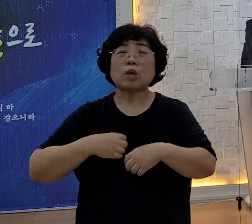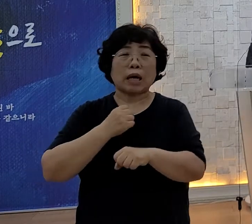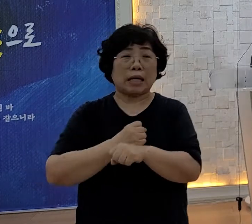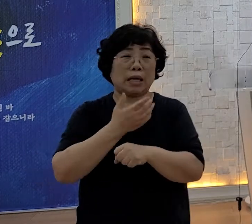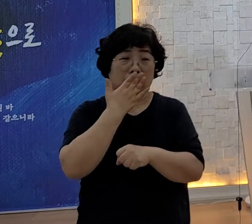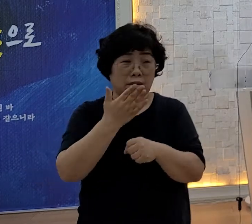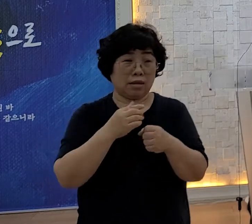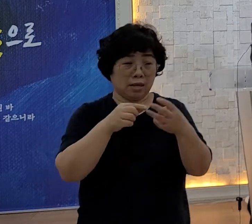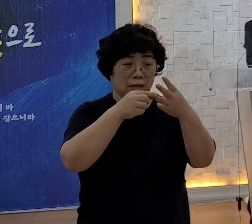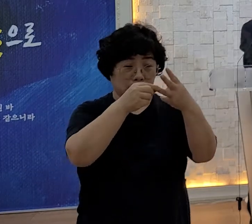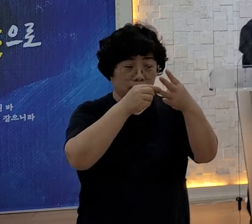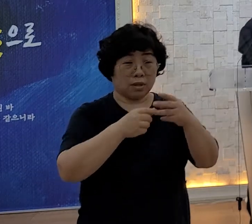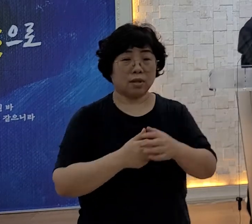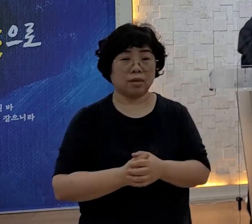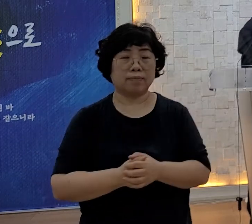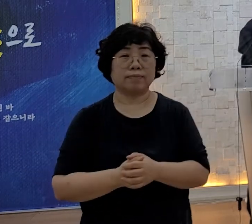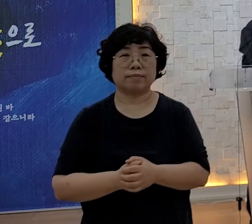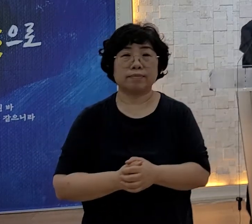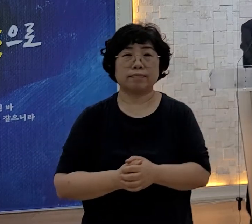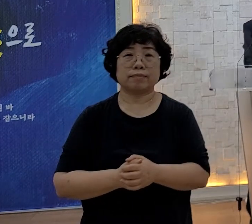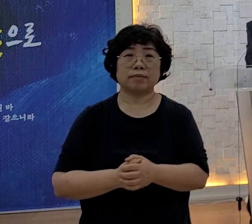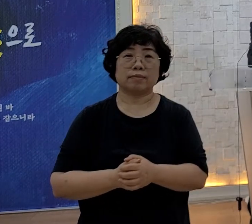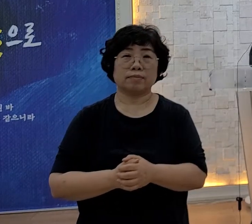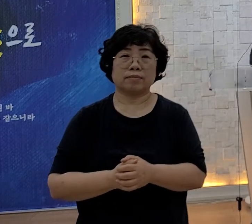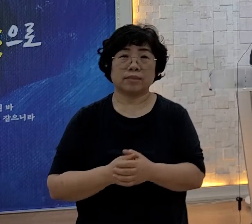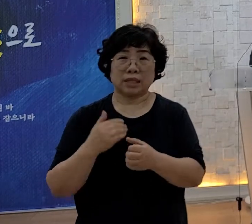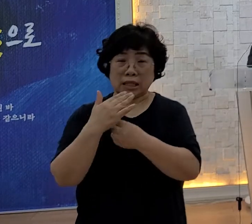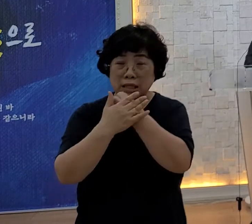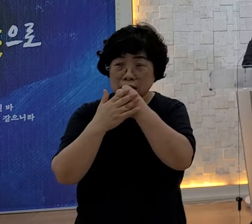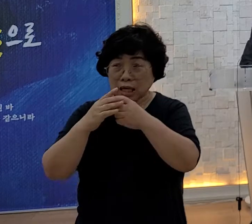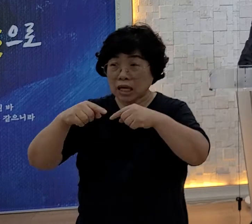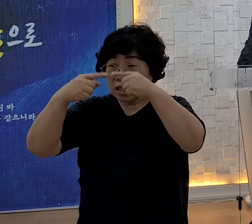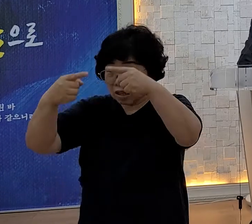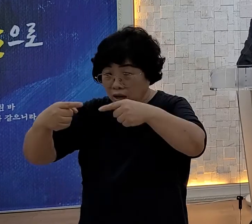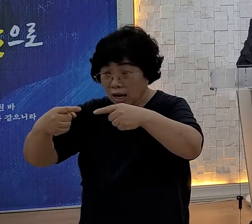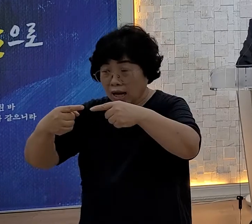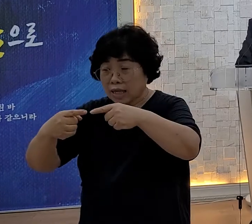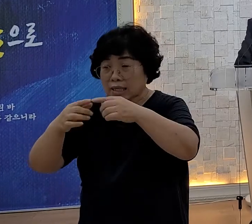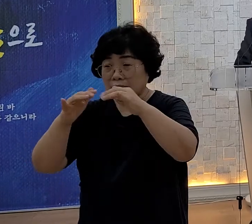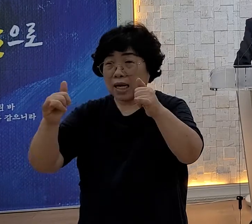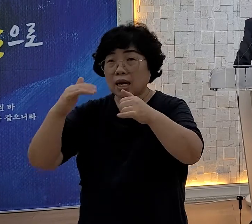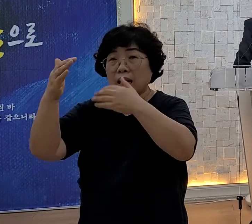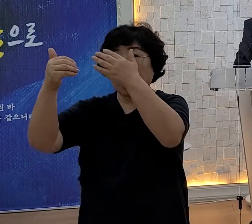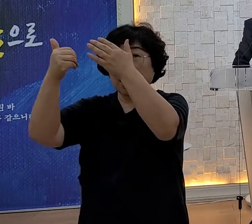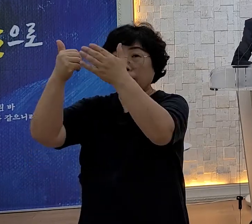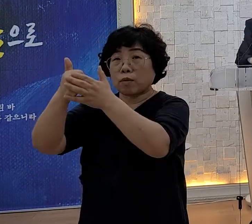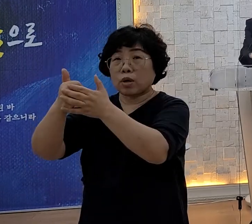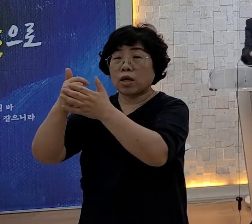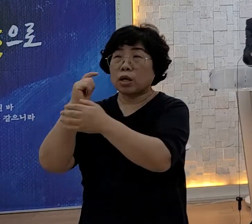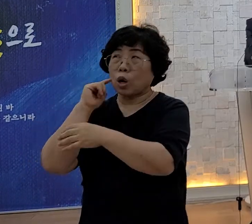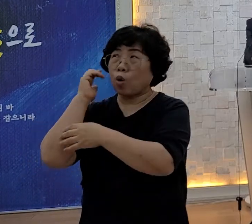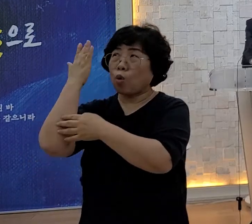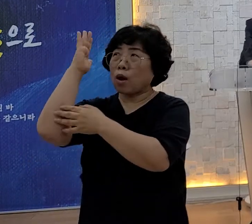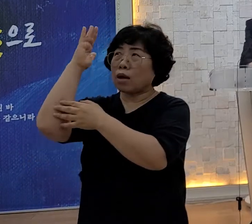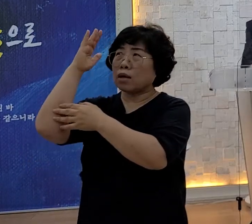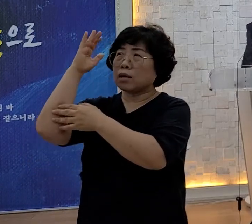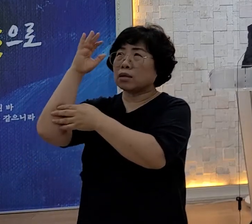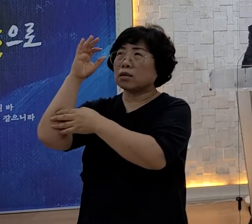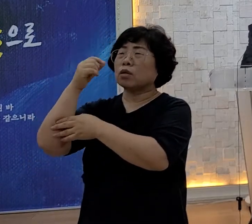되었고 은혜로 들어간 이게 바로 하나님께 나아가는. 세 번째는 하나님의